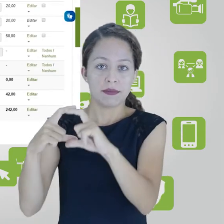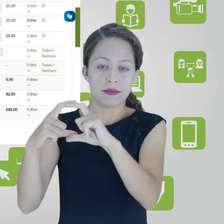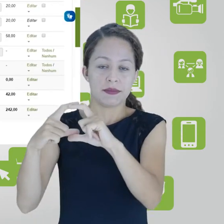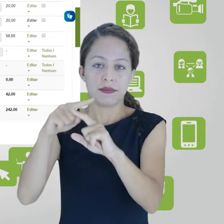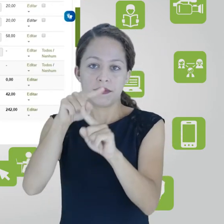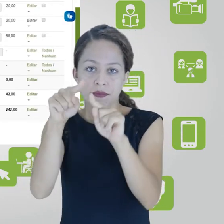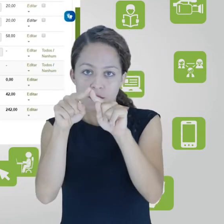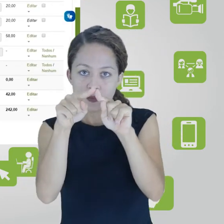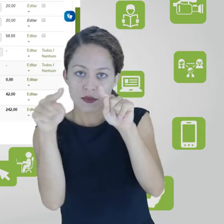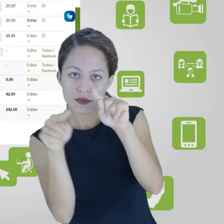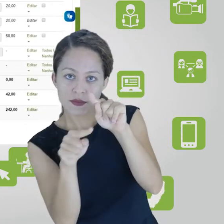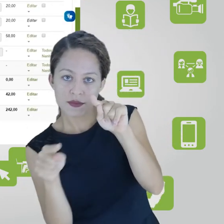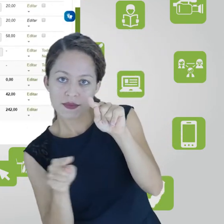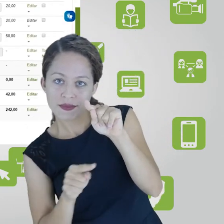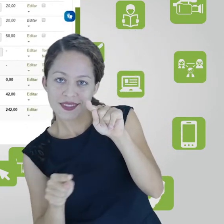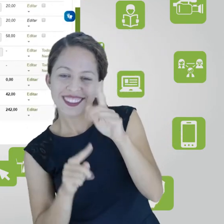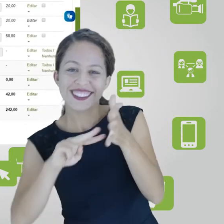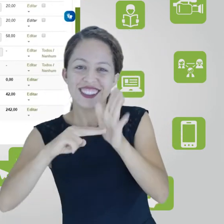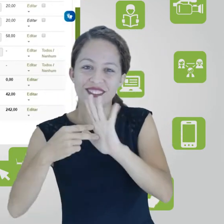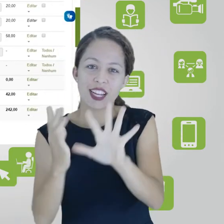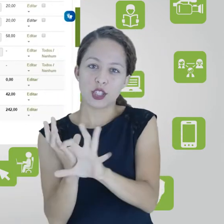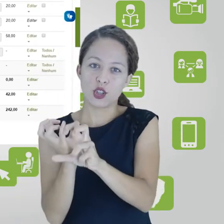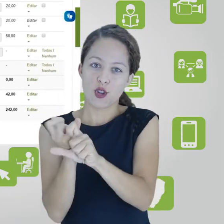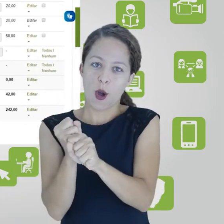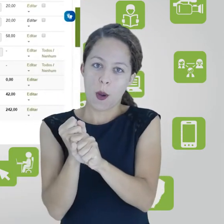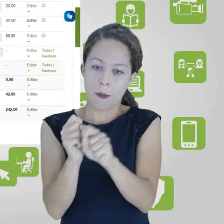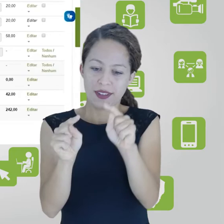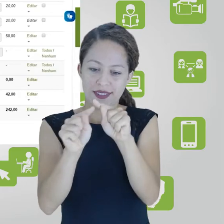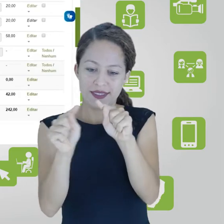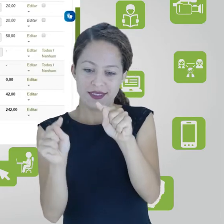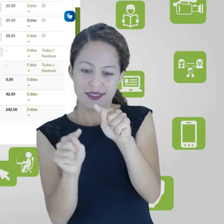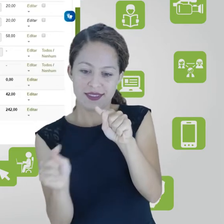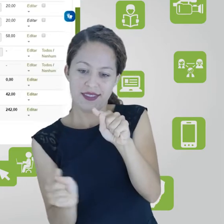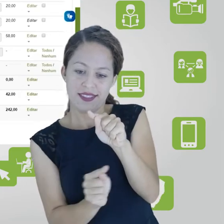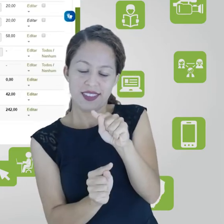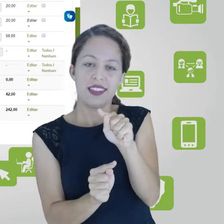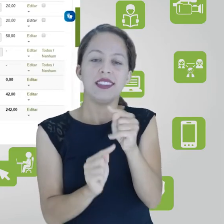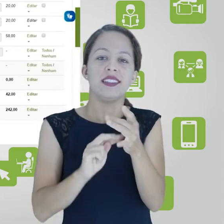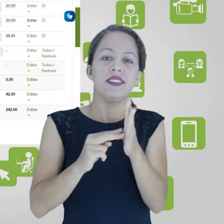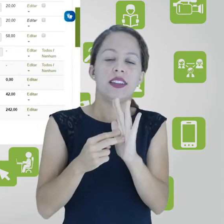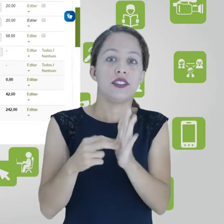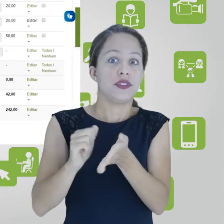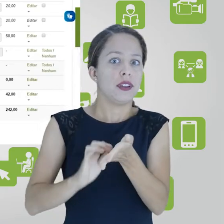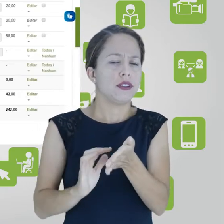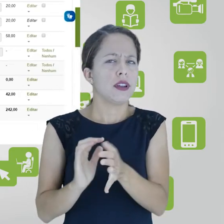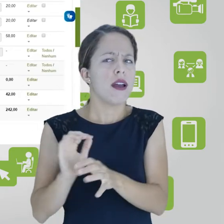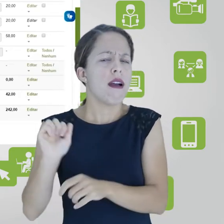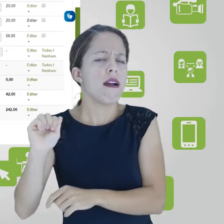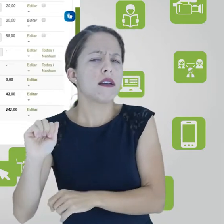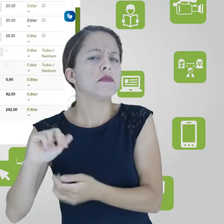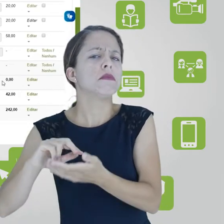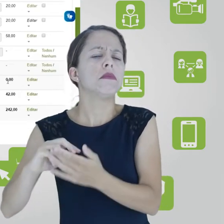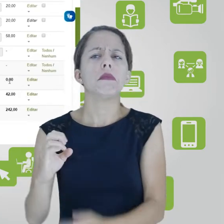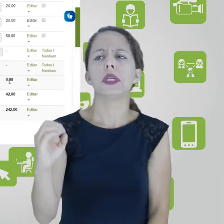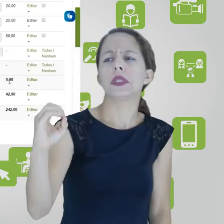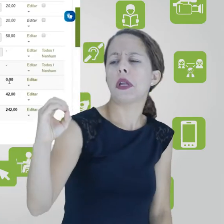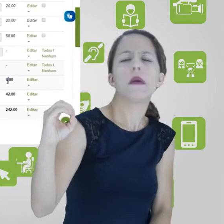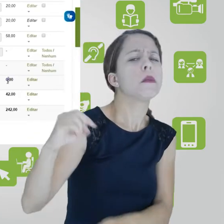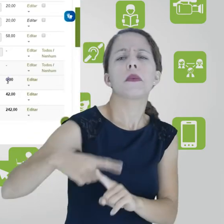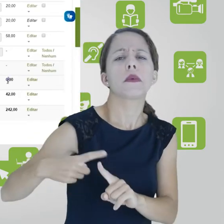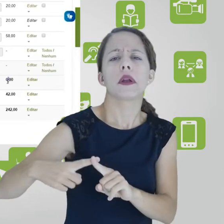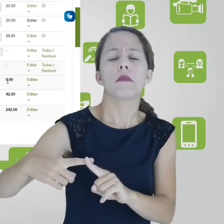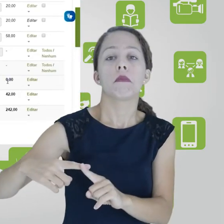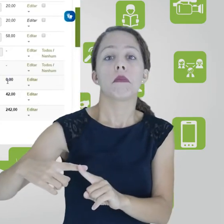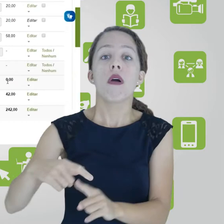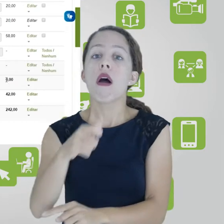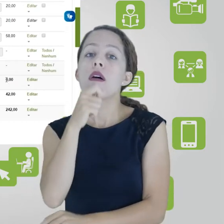A inicia. Esse é um símbolo de somatório, ó. Soma das notas da atividade A,